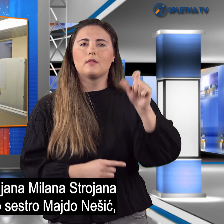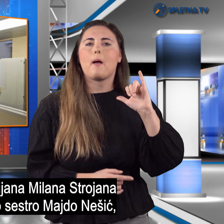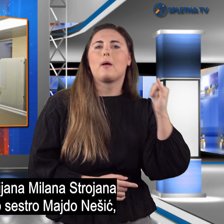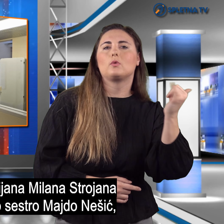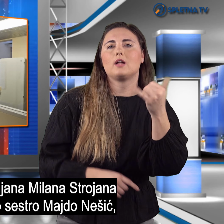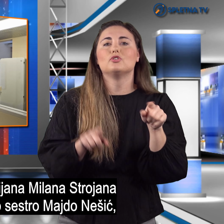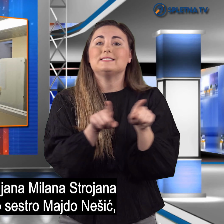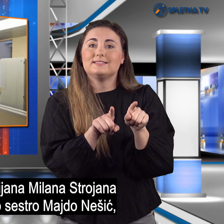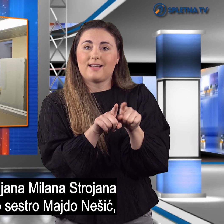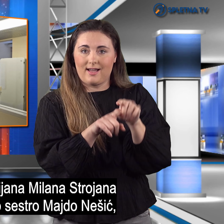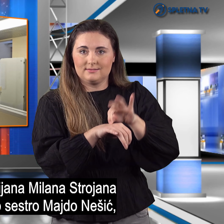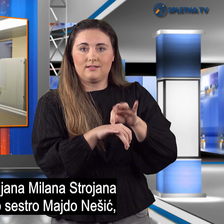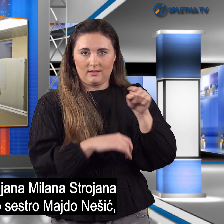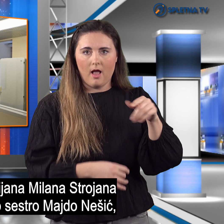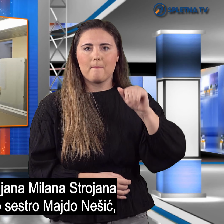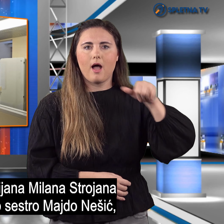oziroma novomeški bolnišnici.